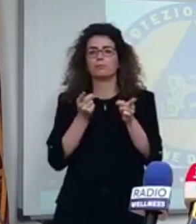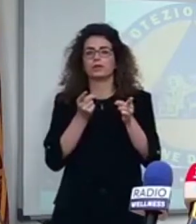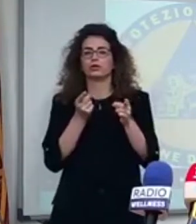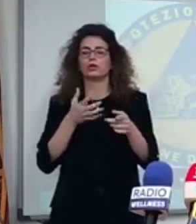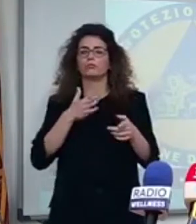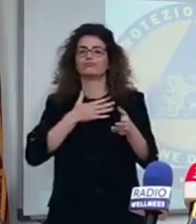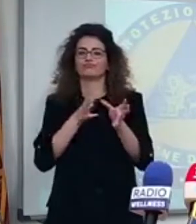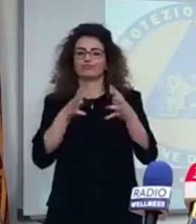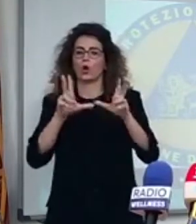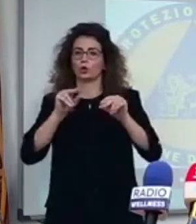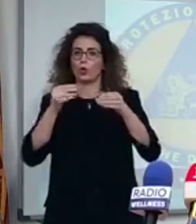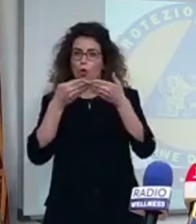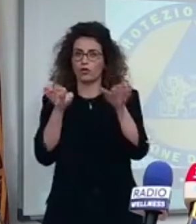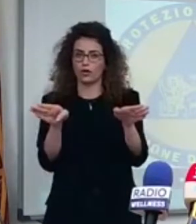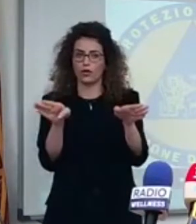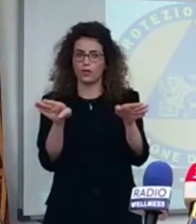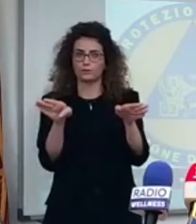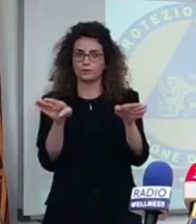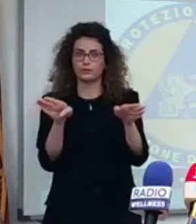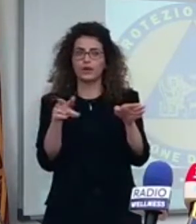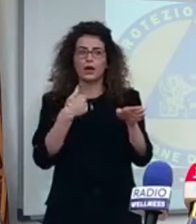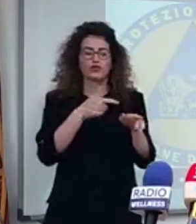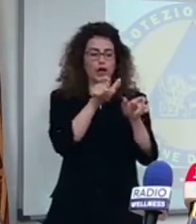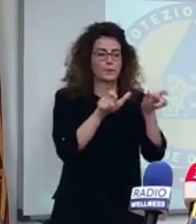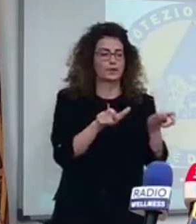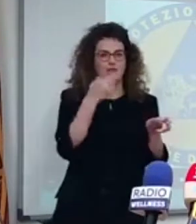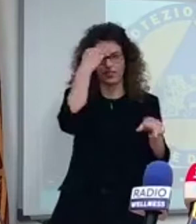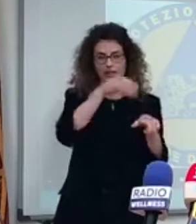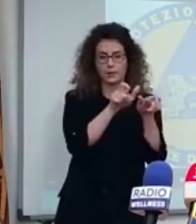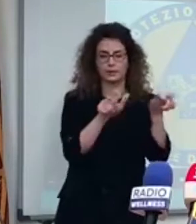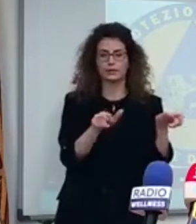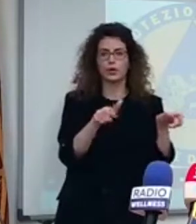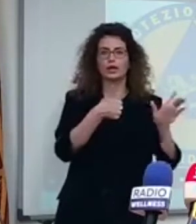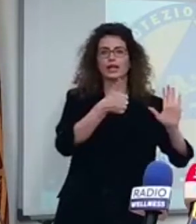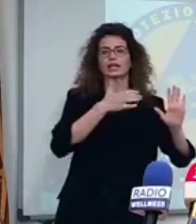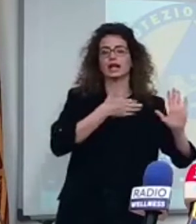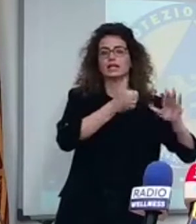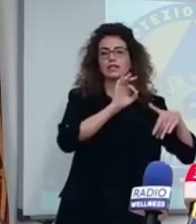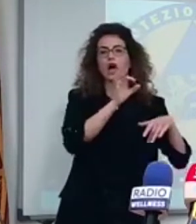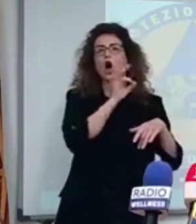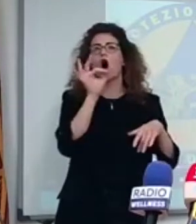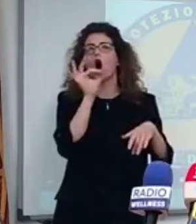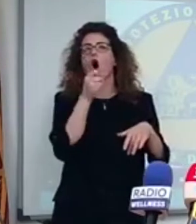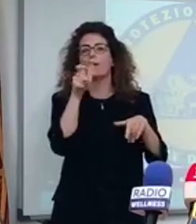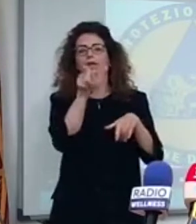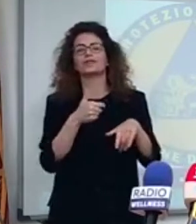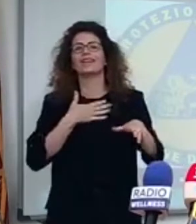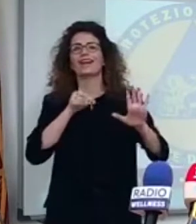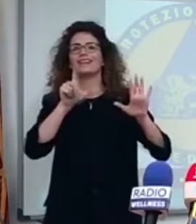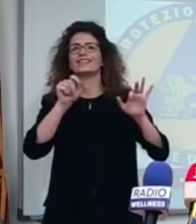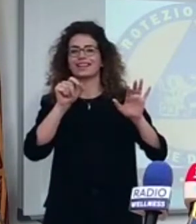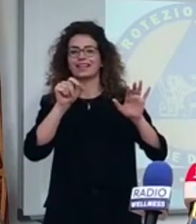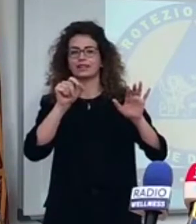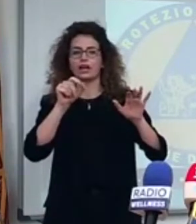popolazione, finisce poi che magari il sessantenne che ha più diritto, il settantenne che ancora non si è vaccinato, fra l'altro i settantenni sono